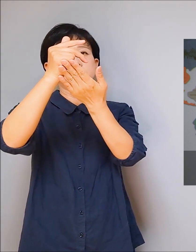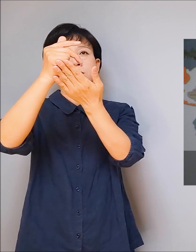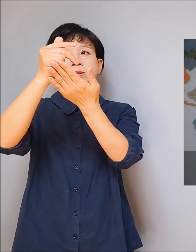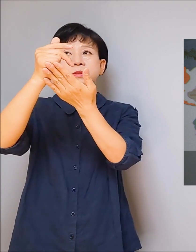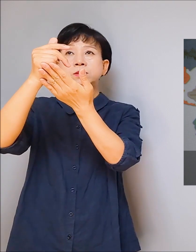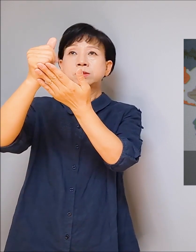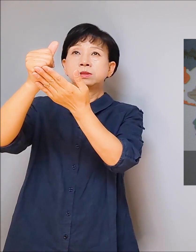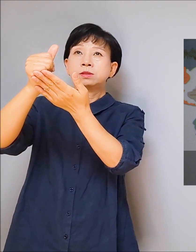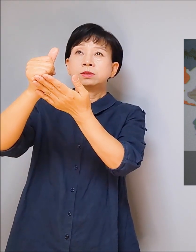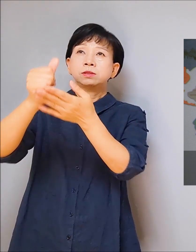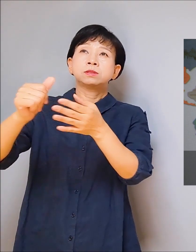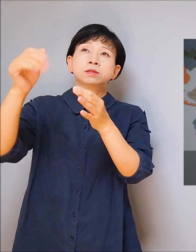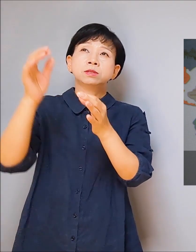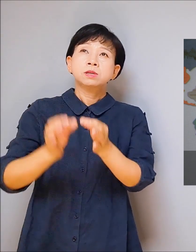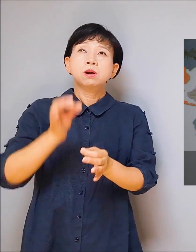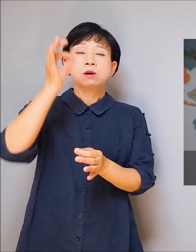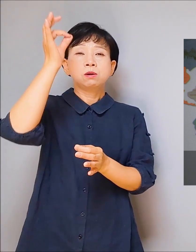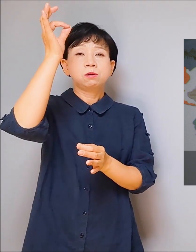주님을